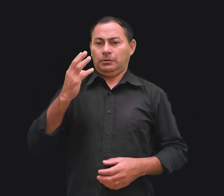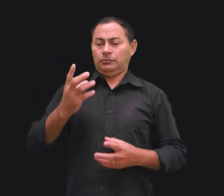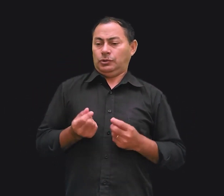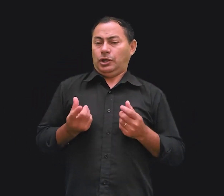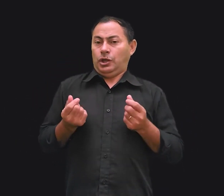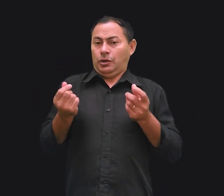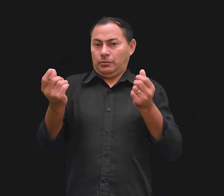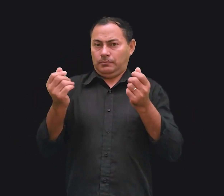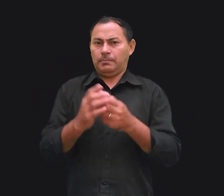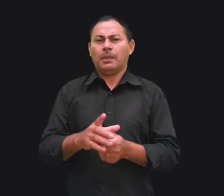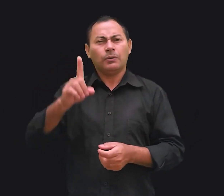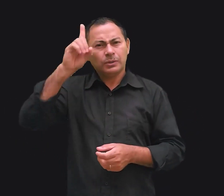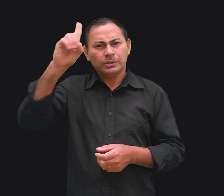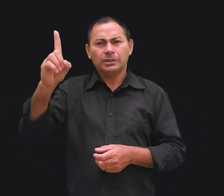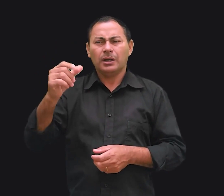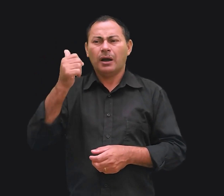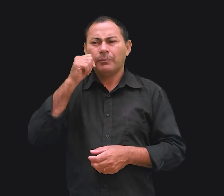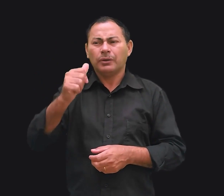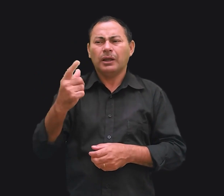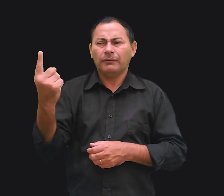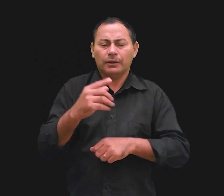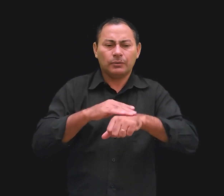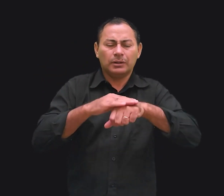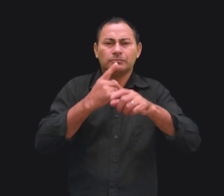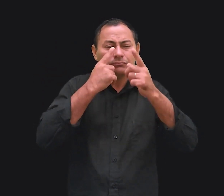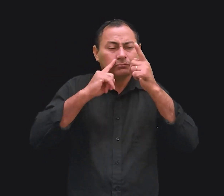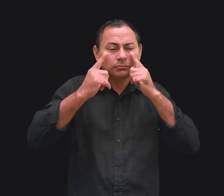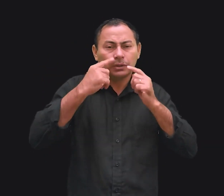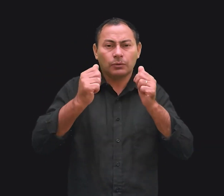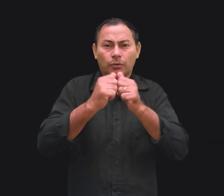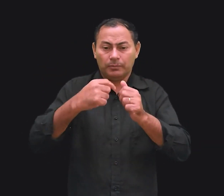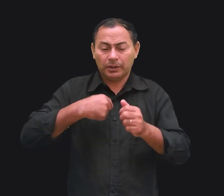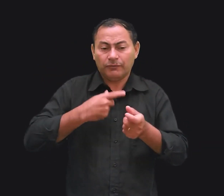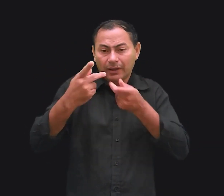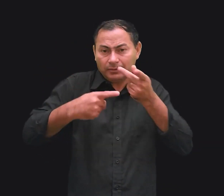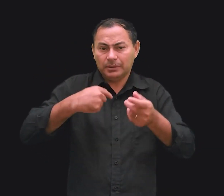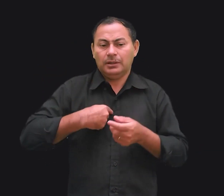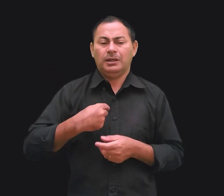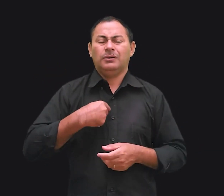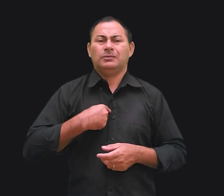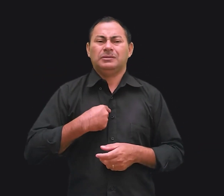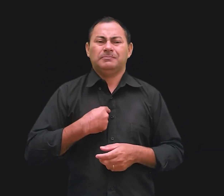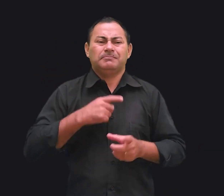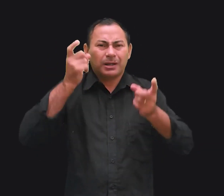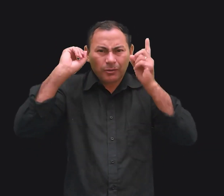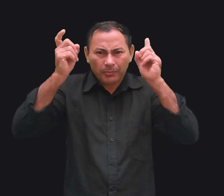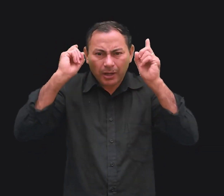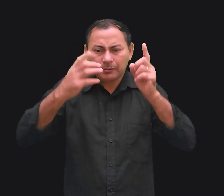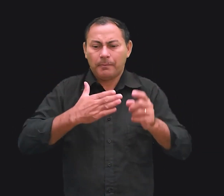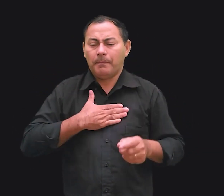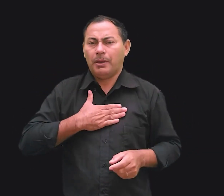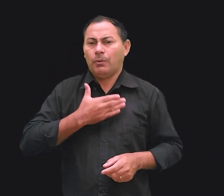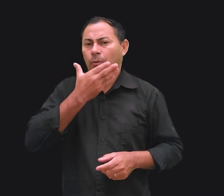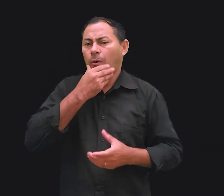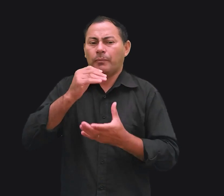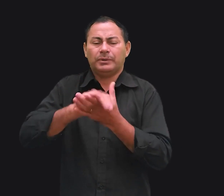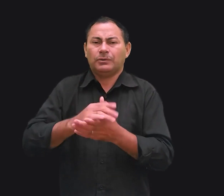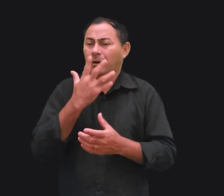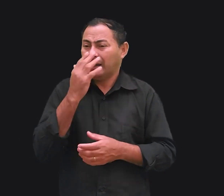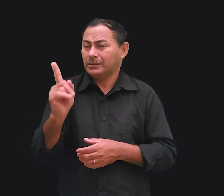muito bem-sucedido. Um dia, ela compartilhou em lágrimas comigo, dizendo: estou tão preocupada com meu marido, não